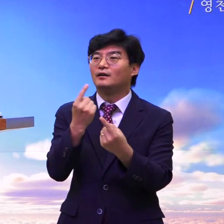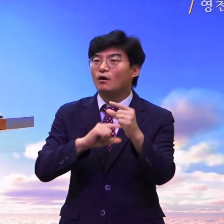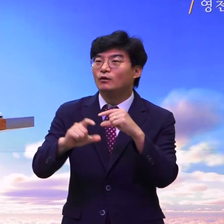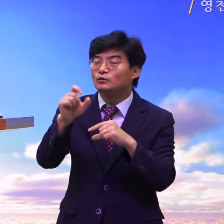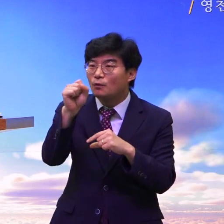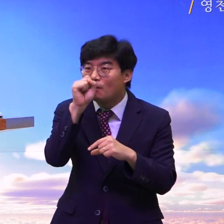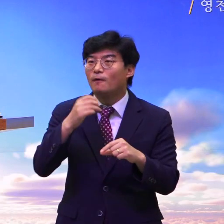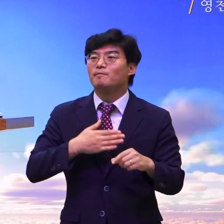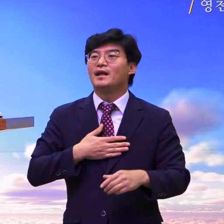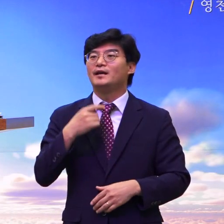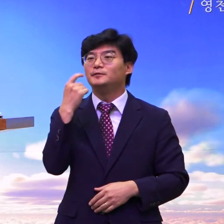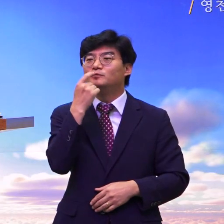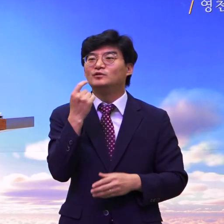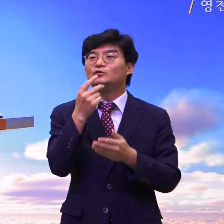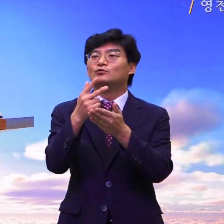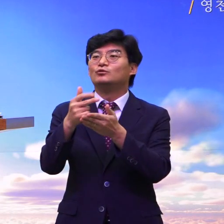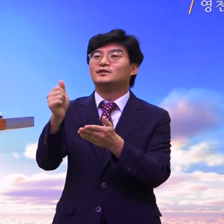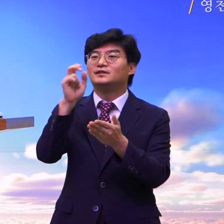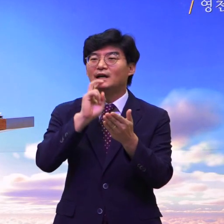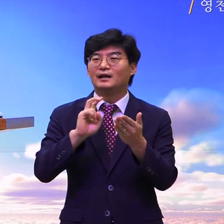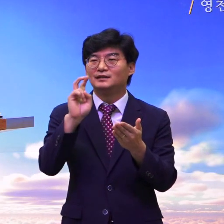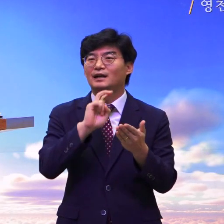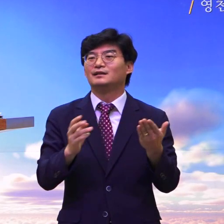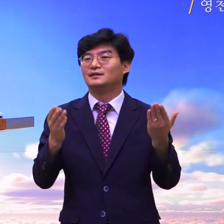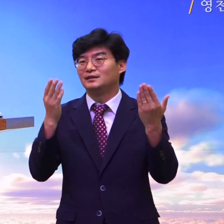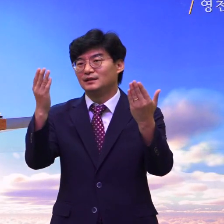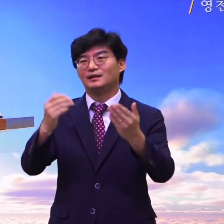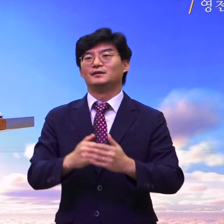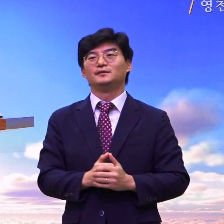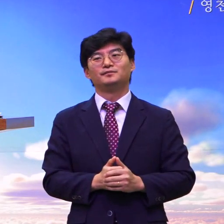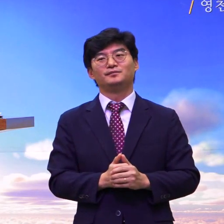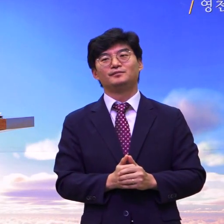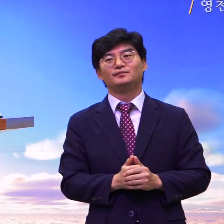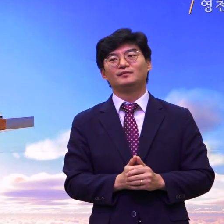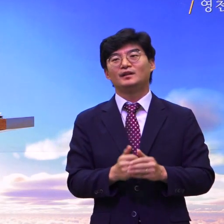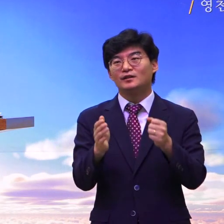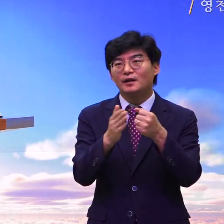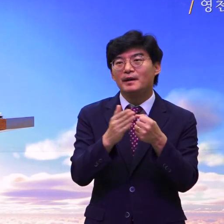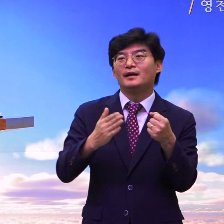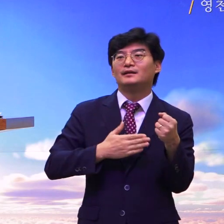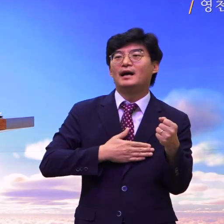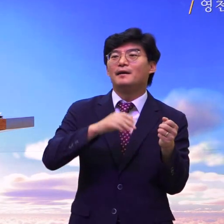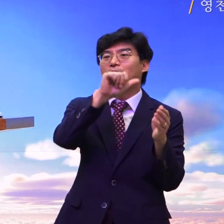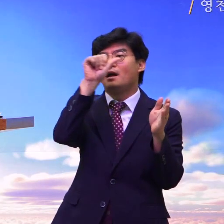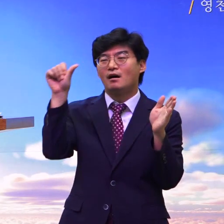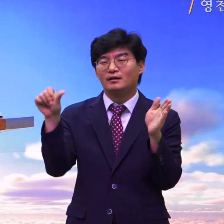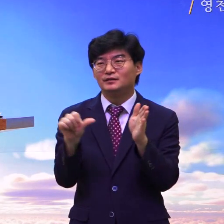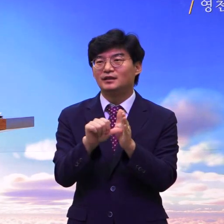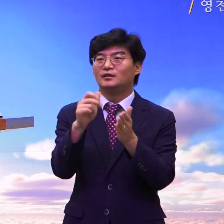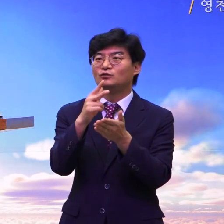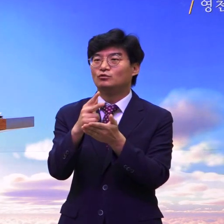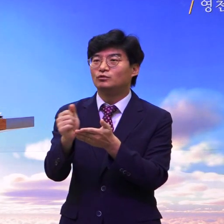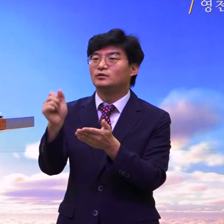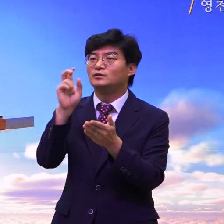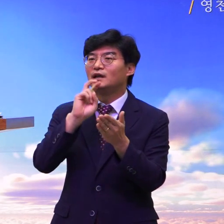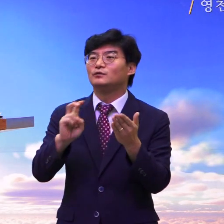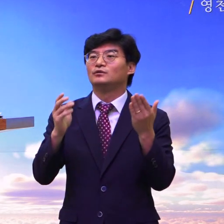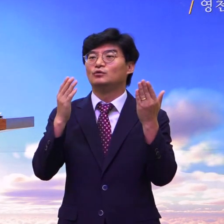생명보다 나음으로 내 입술이 주를 찬양할 것이다. 이러므로 나의 평생에 주를